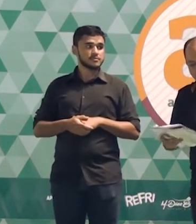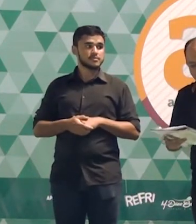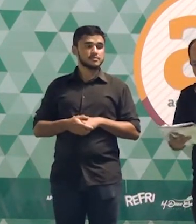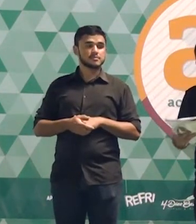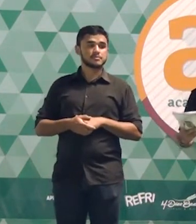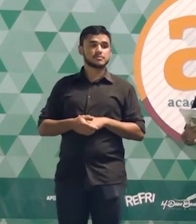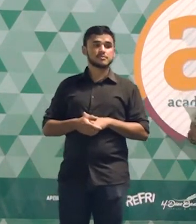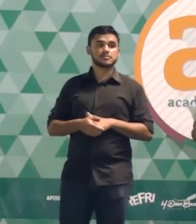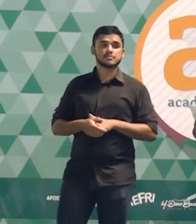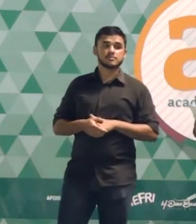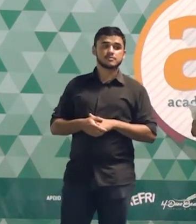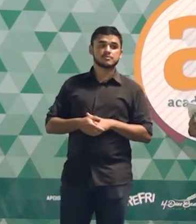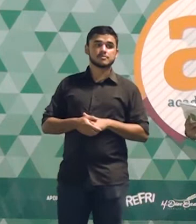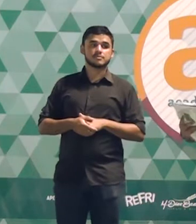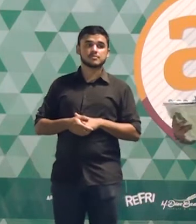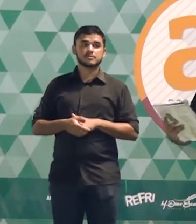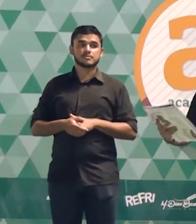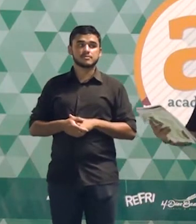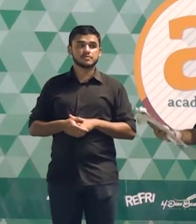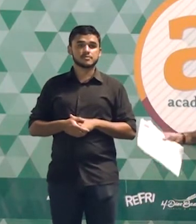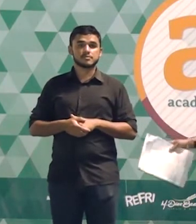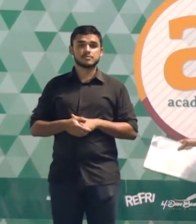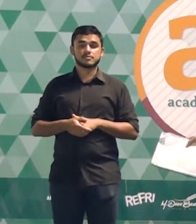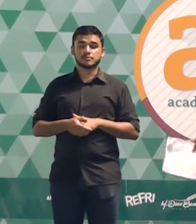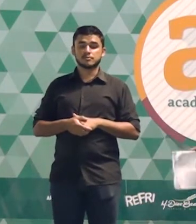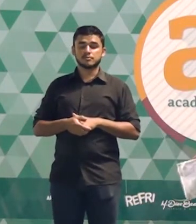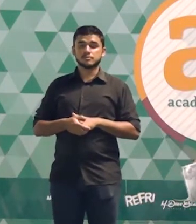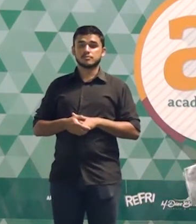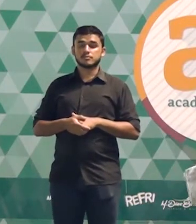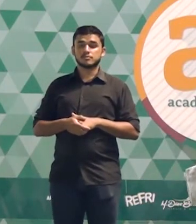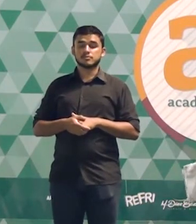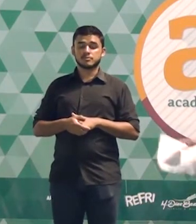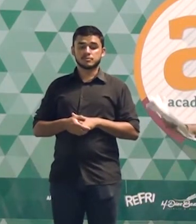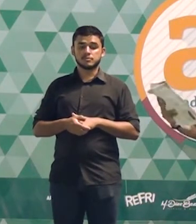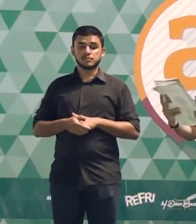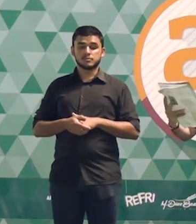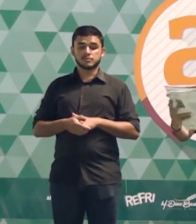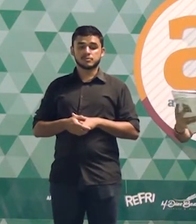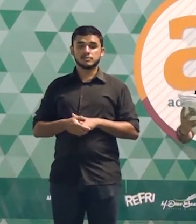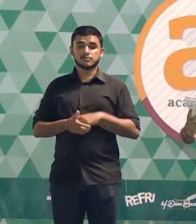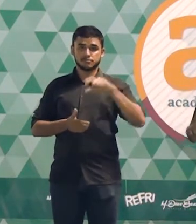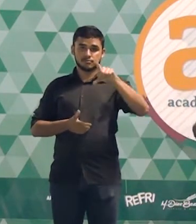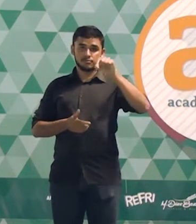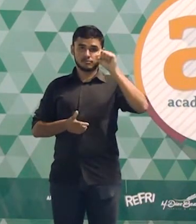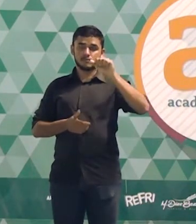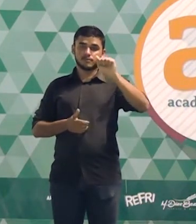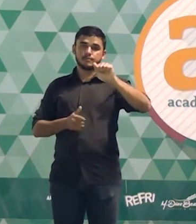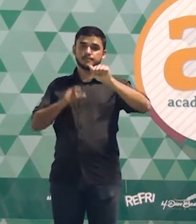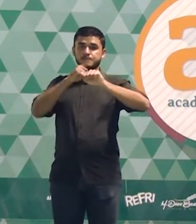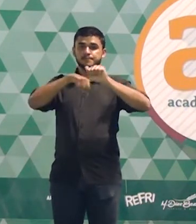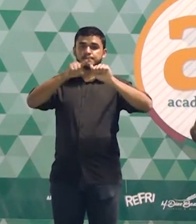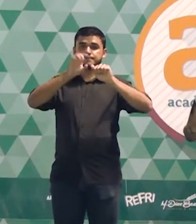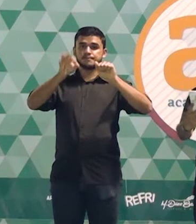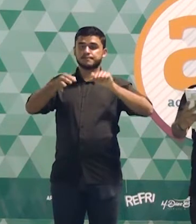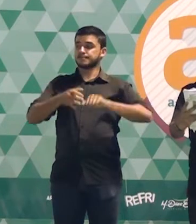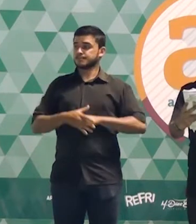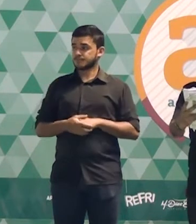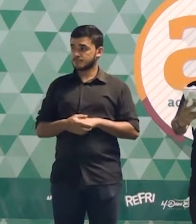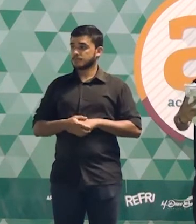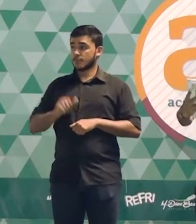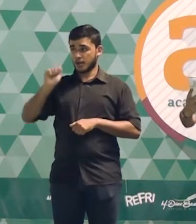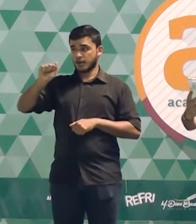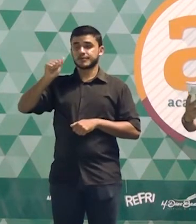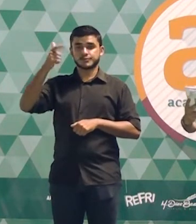A alternativa A de aguenta. Então, a alternativa A de